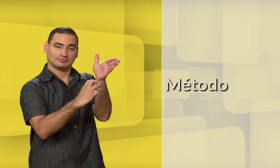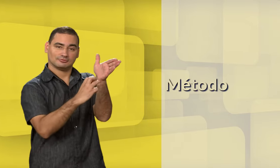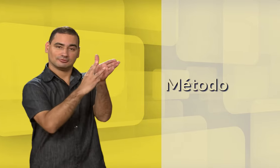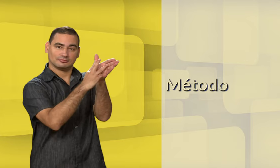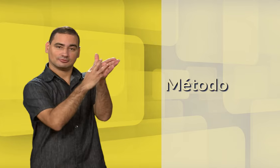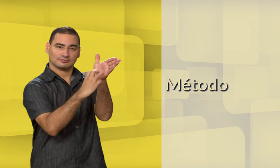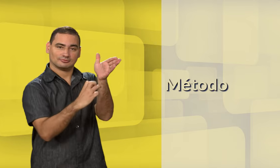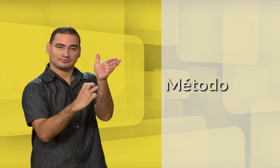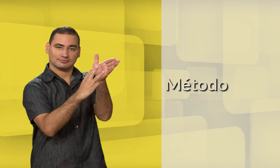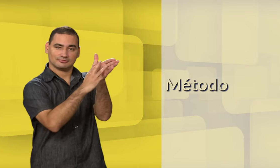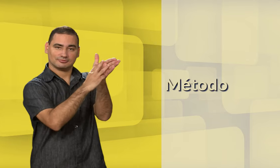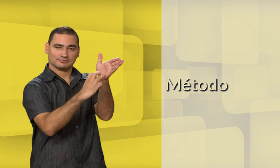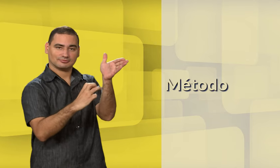Método.